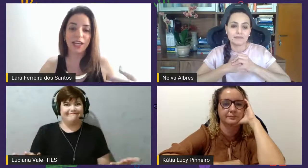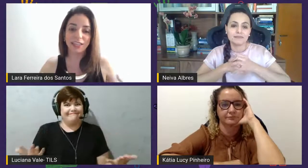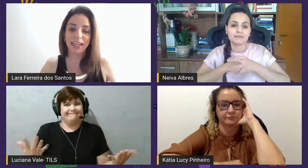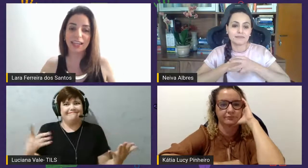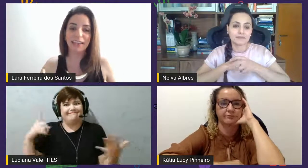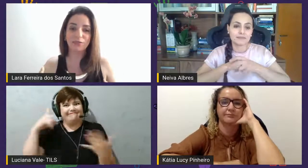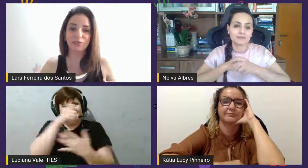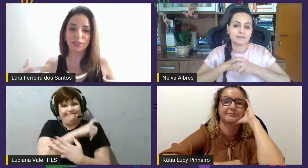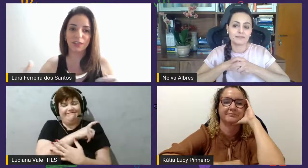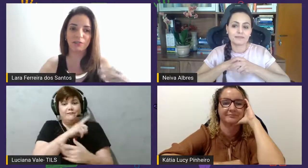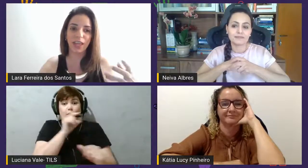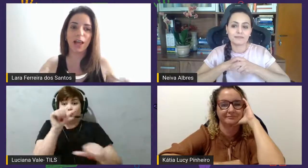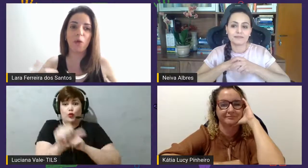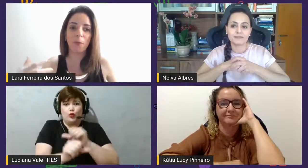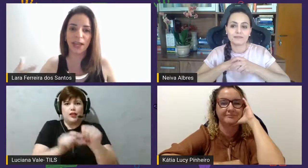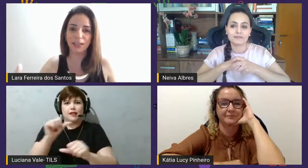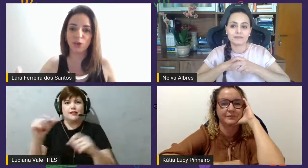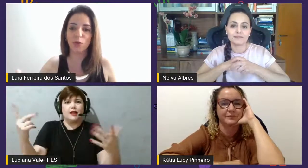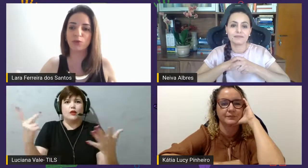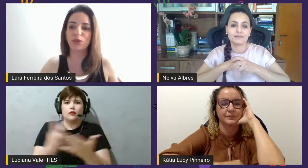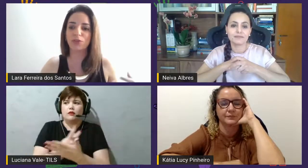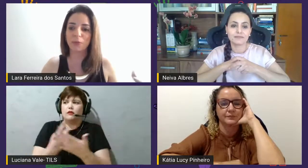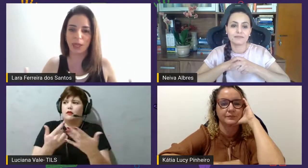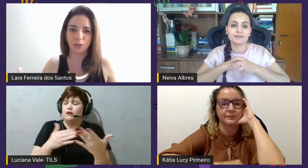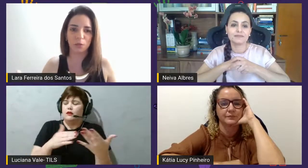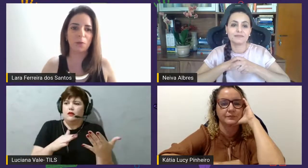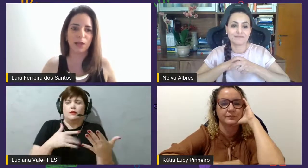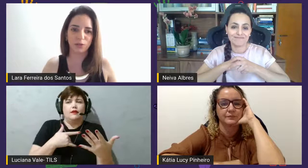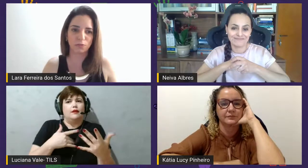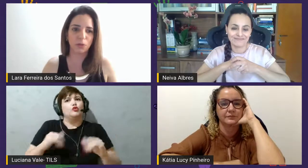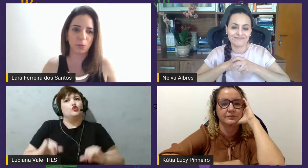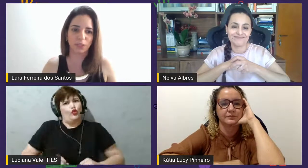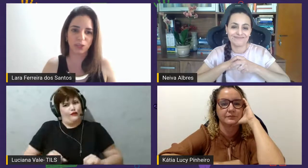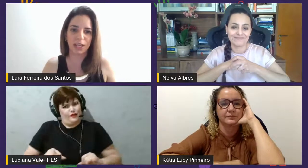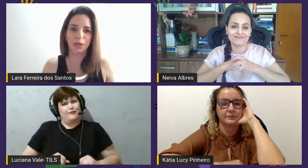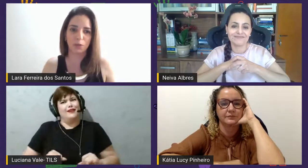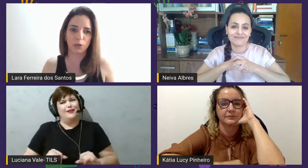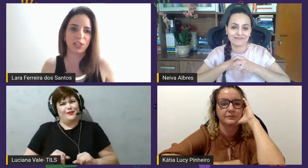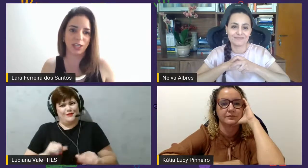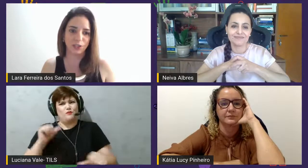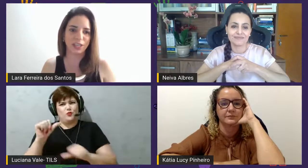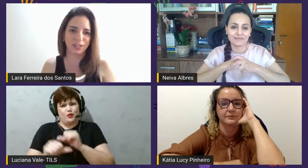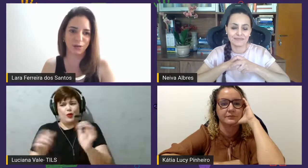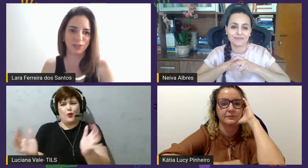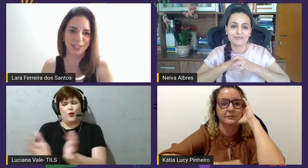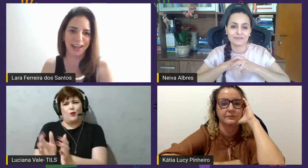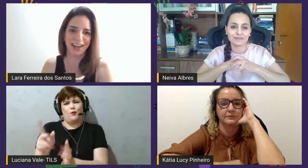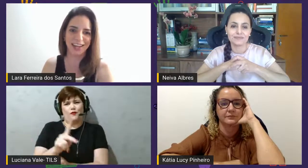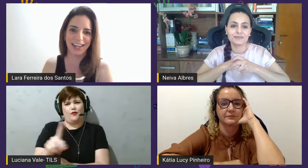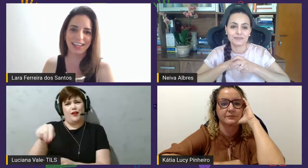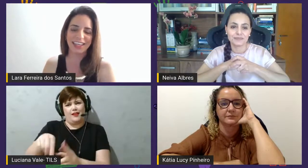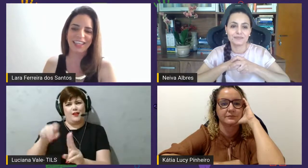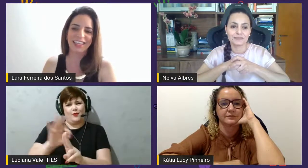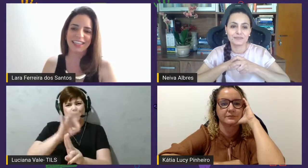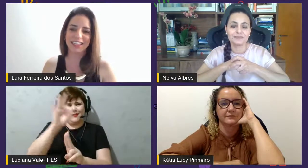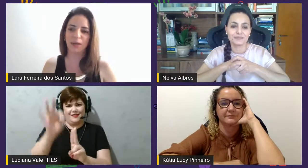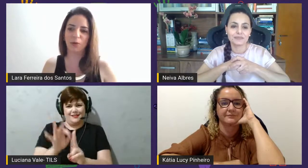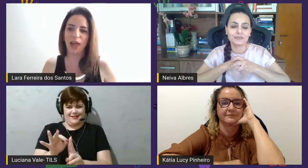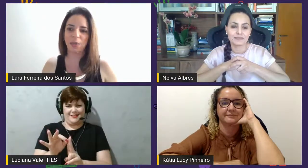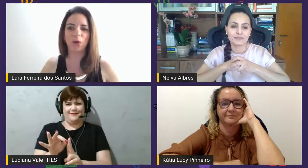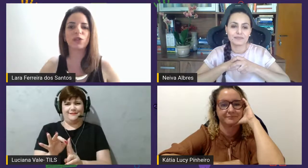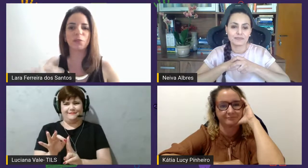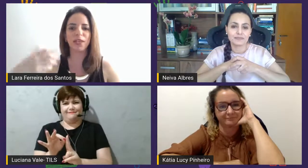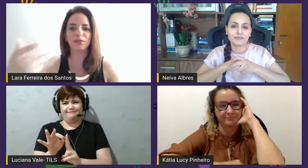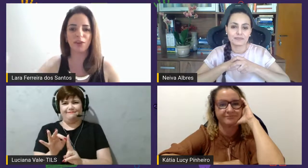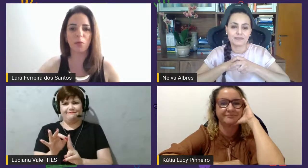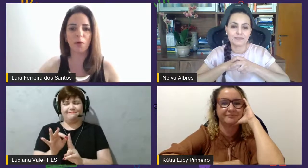essa mudança ela vem acompanhada de algum sofrimento por parte da equipe docente aqui da UFSCar, né? Então,